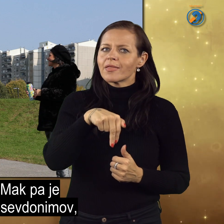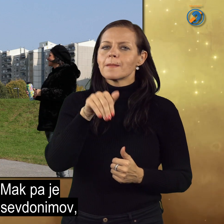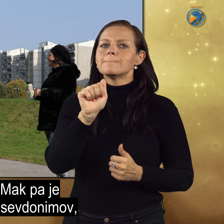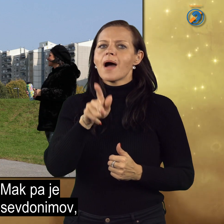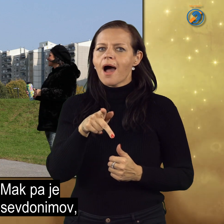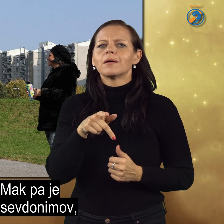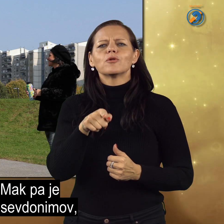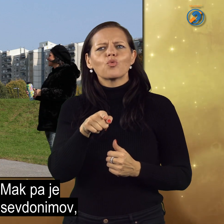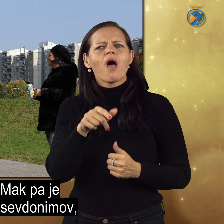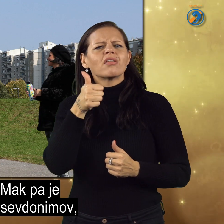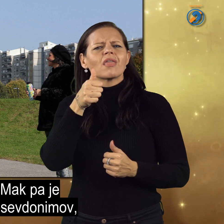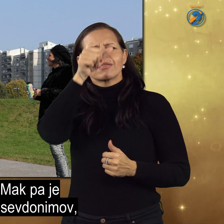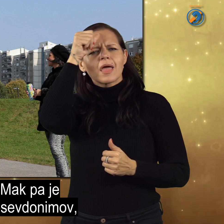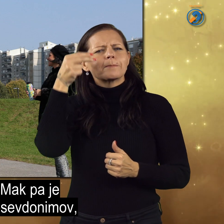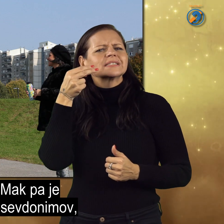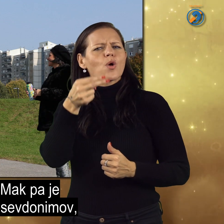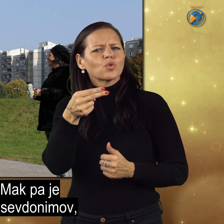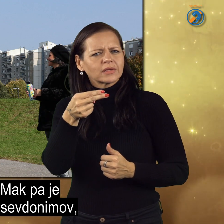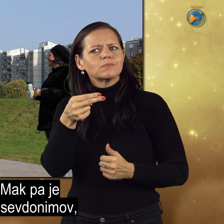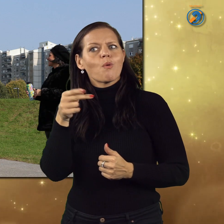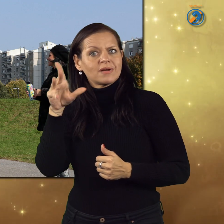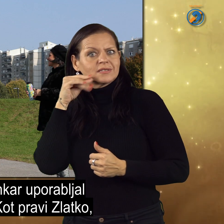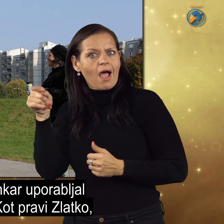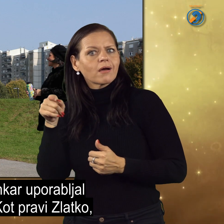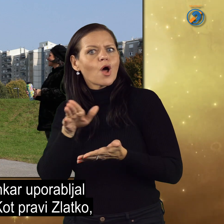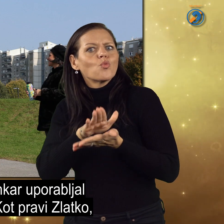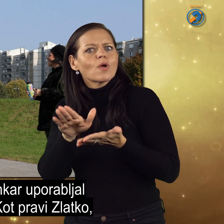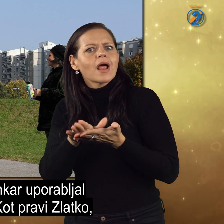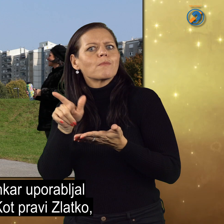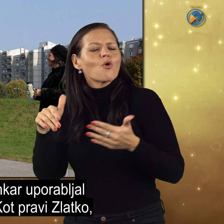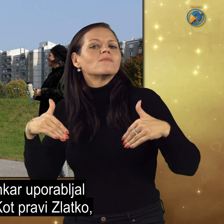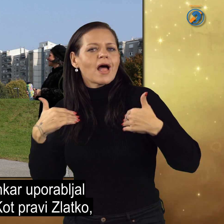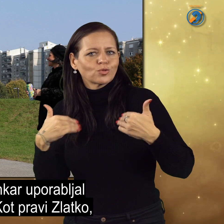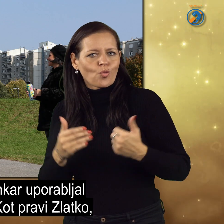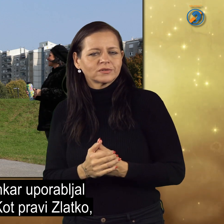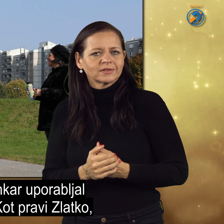Julijan Mag pa je eden od psevdonimov, ki jih je Cankar uporabljal v mladosti.